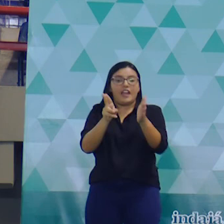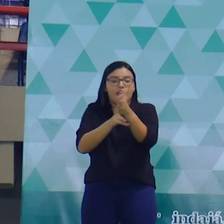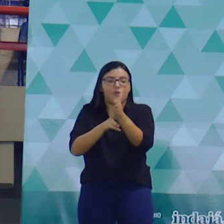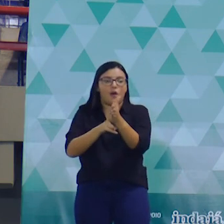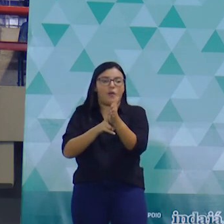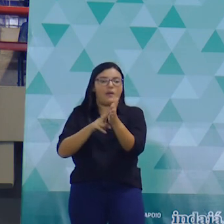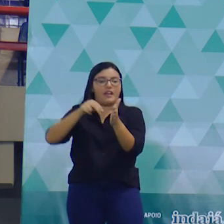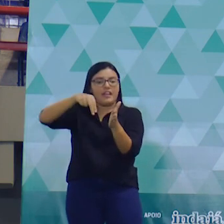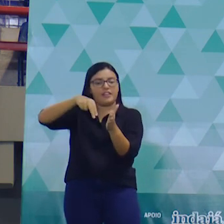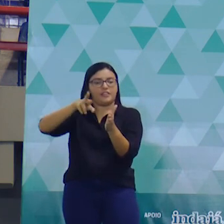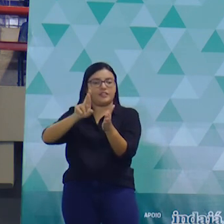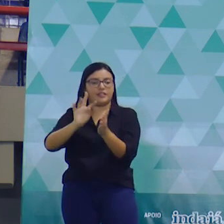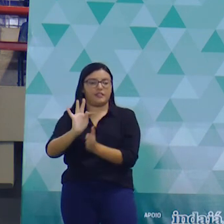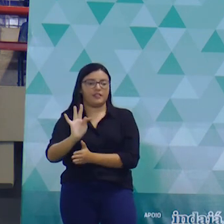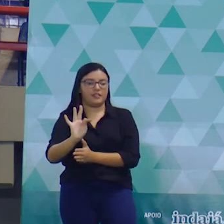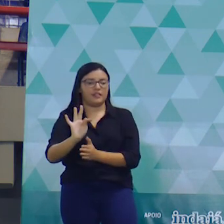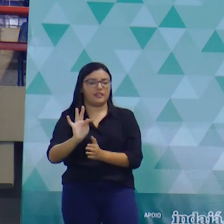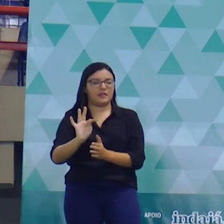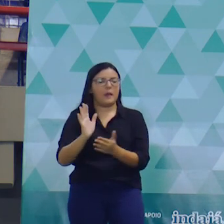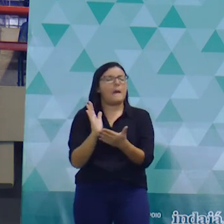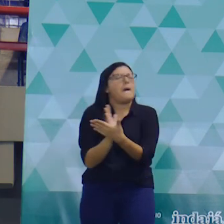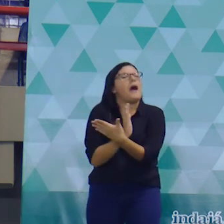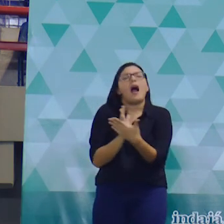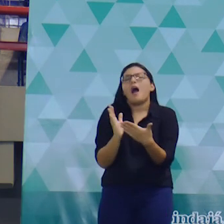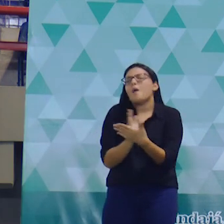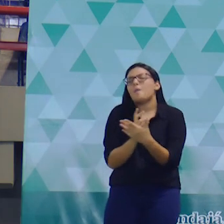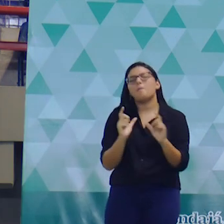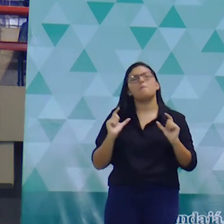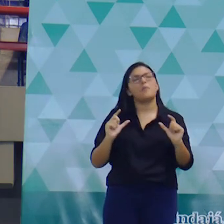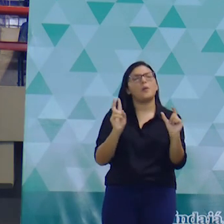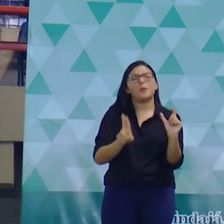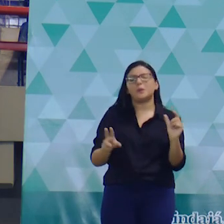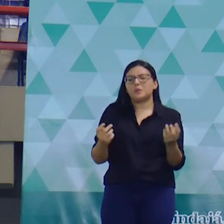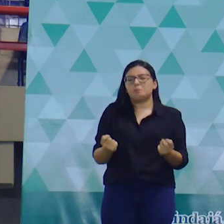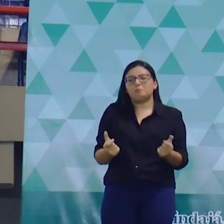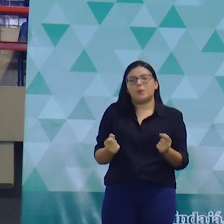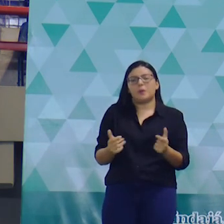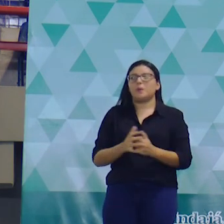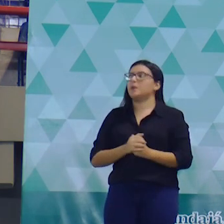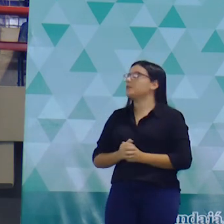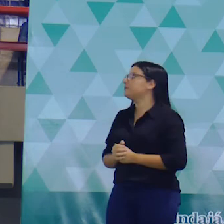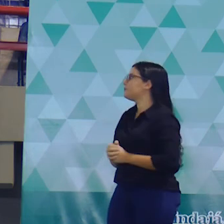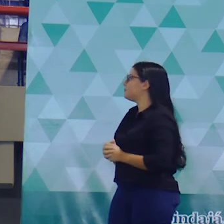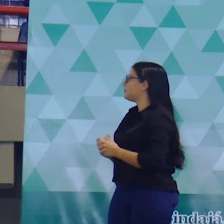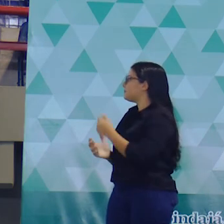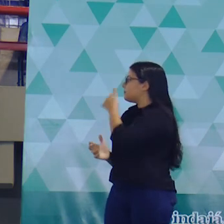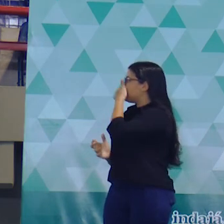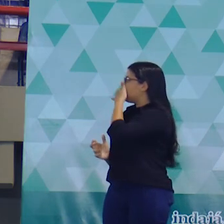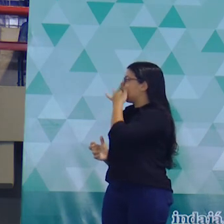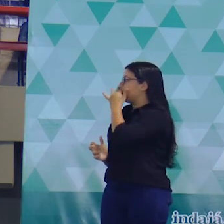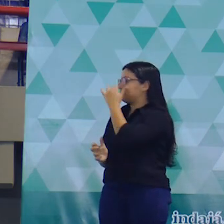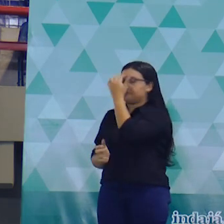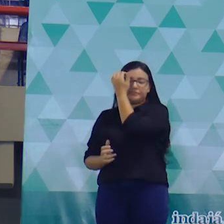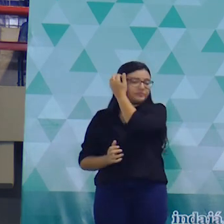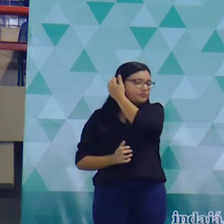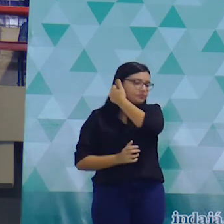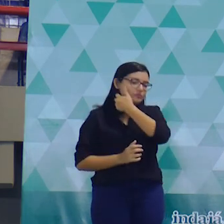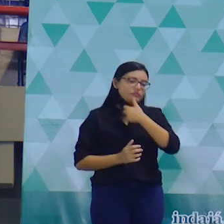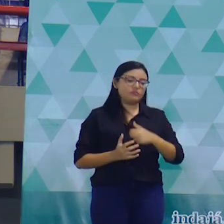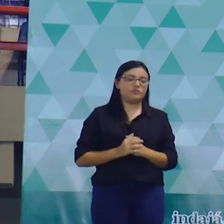vai precisar dela aqui na estequiometria. Você usa essa equação quando você estuda os gases. Bom, basicamente é